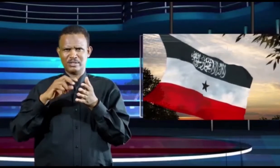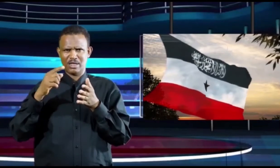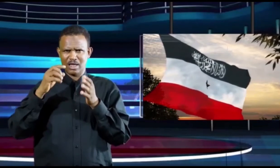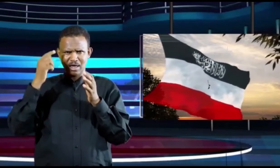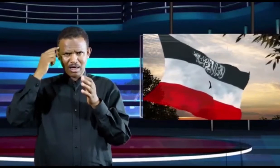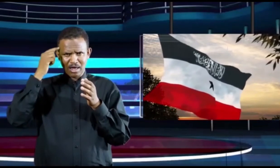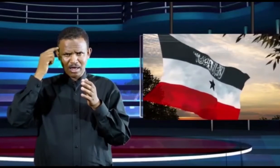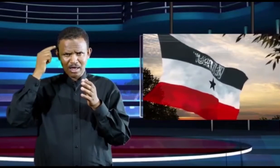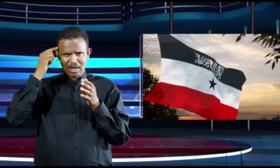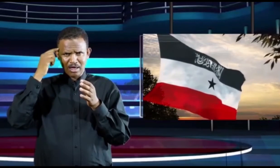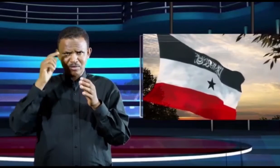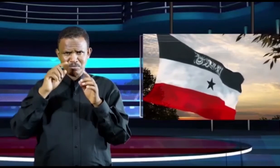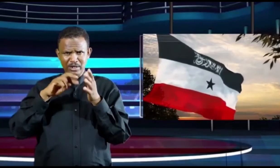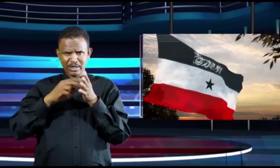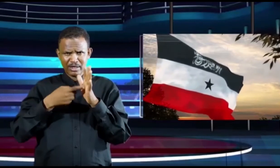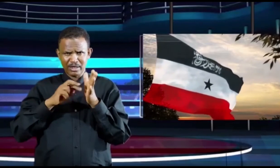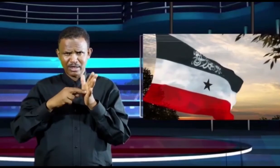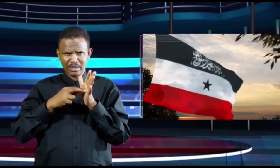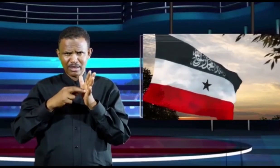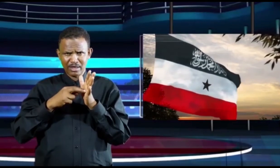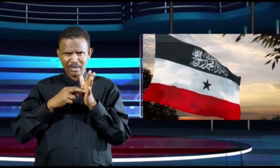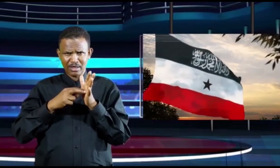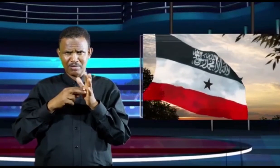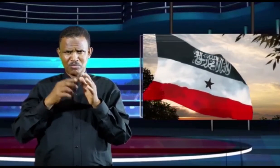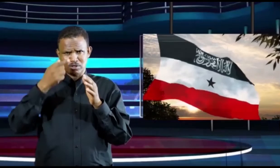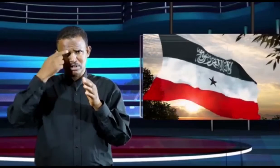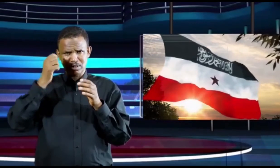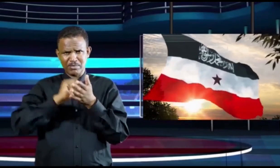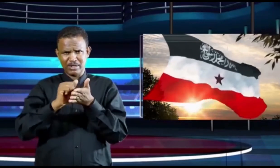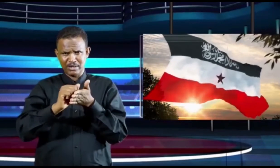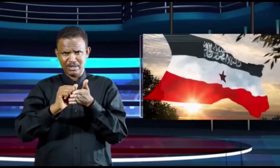Kalamirtay e maane say marki karsula.